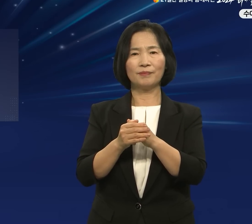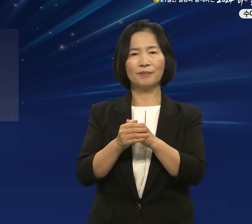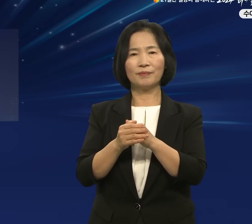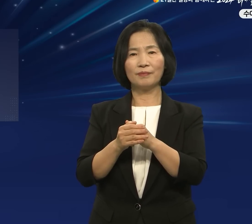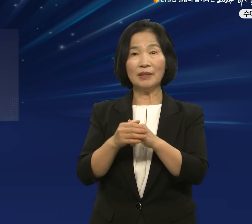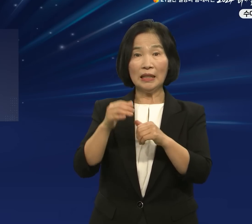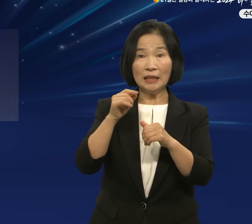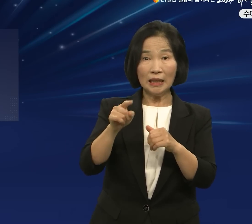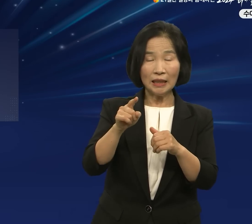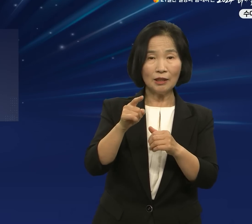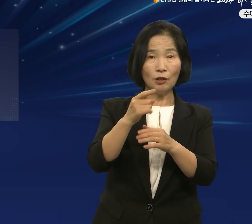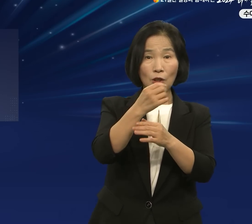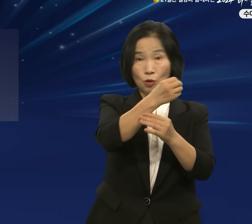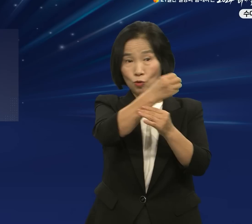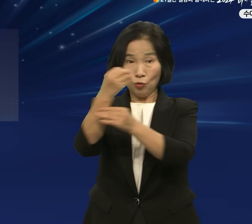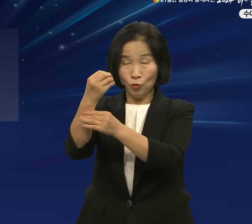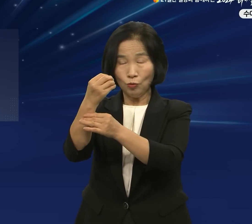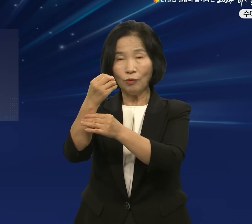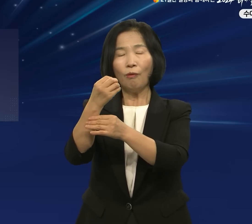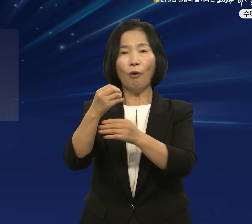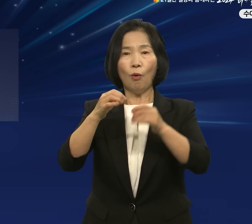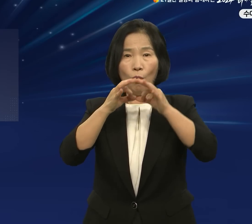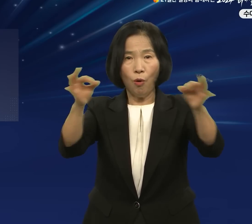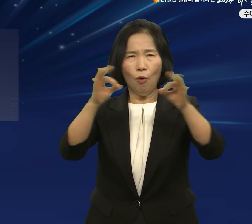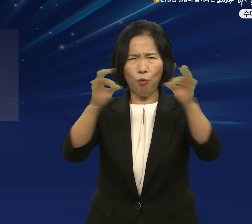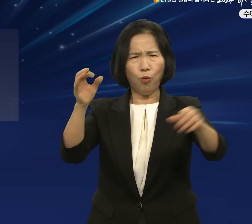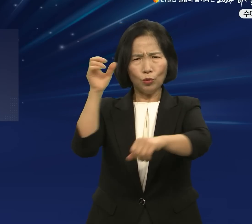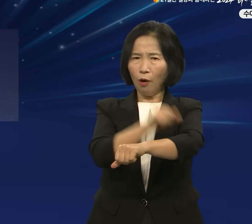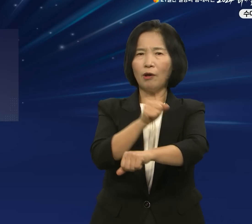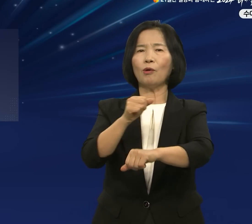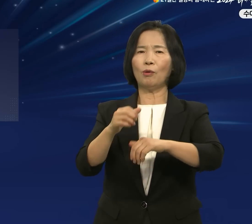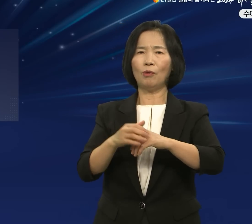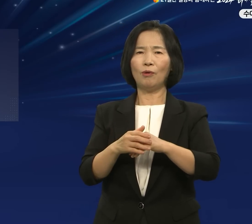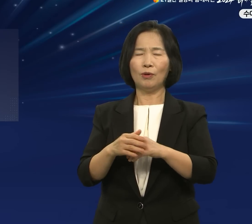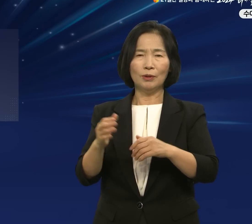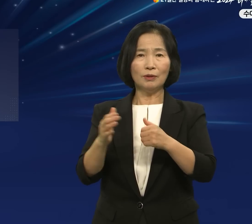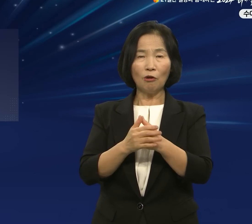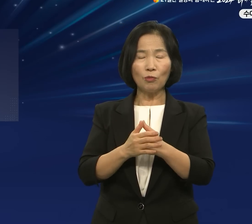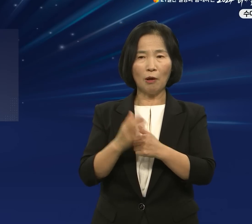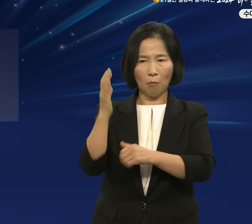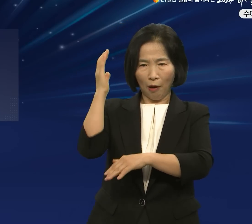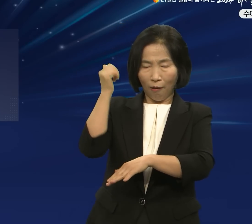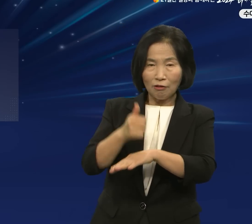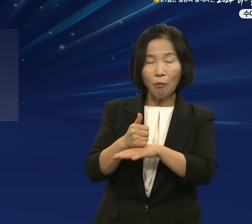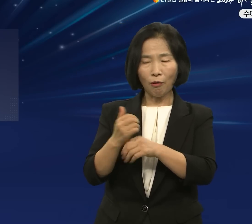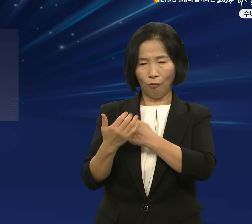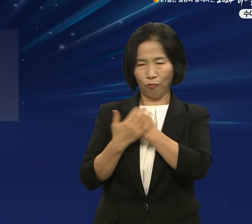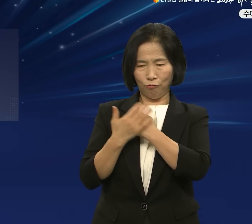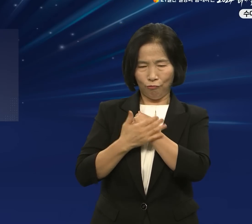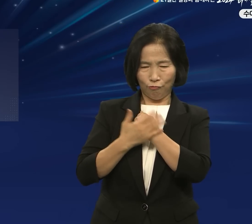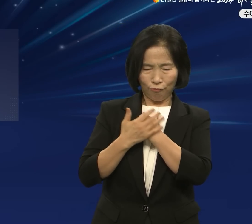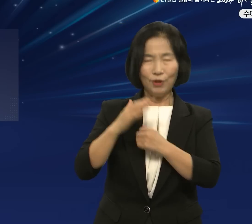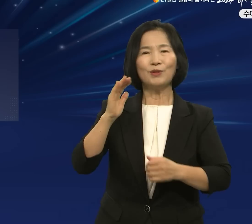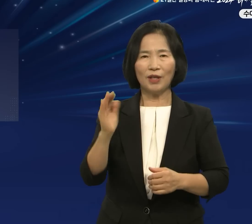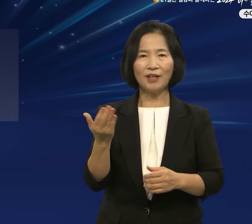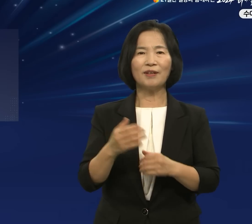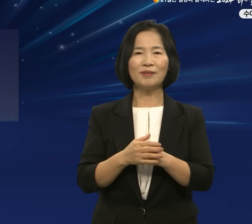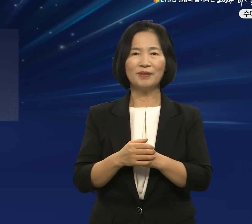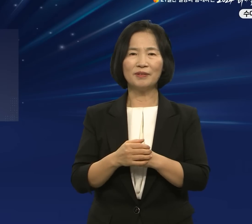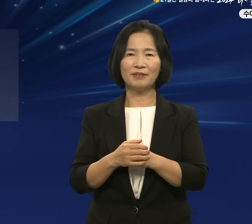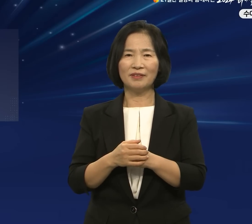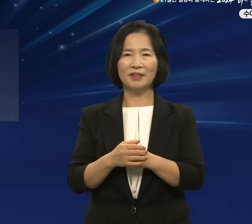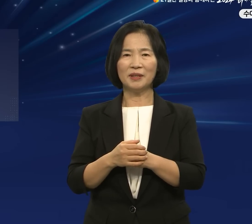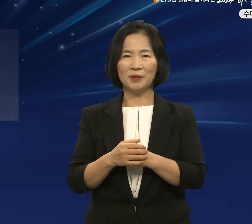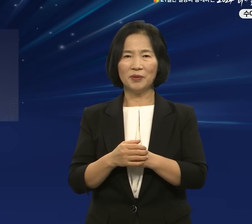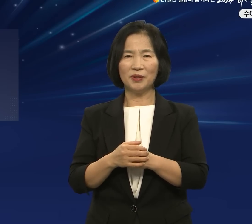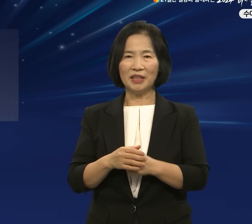이 구호라도 너무 잘해 주셔서 제가 힘이 나고 위로가 됩니다. 구호를 할 때 이렇게